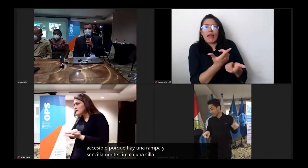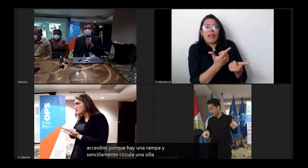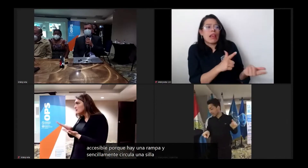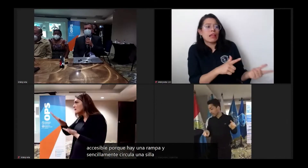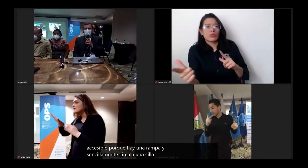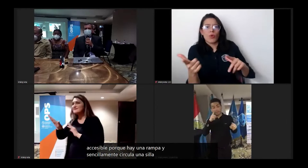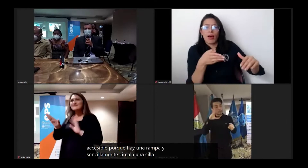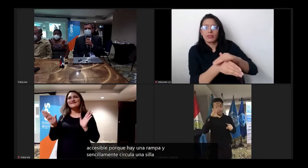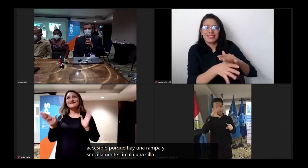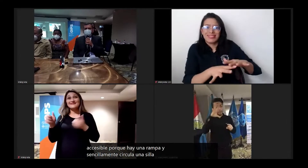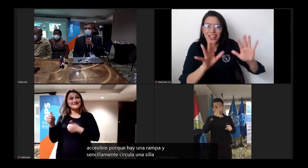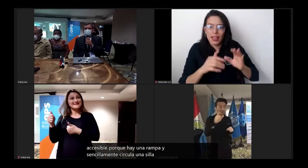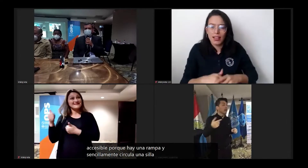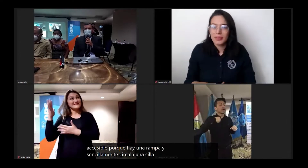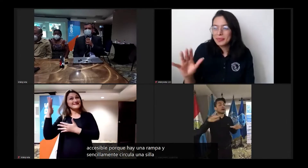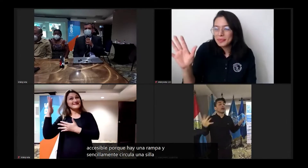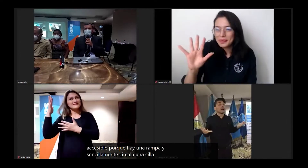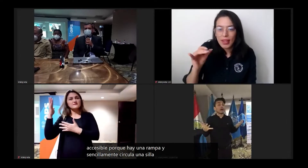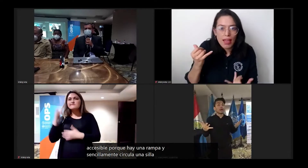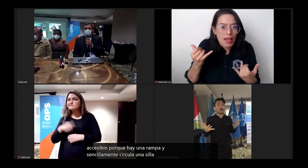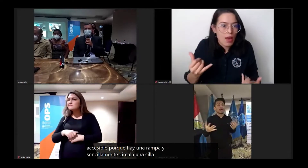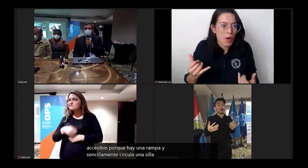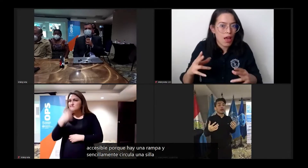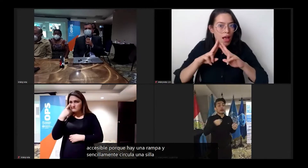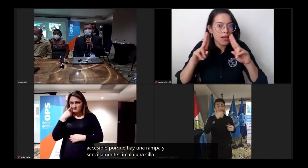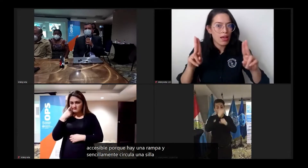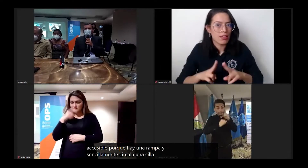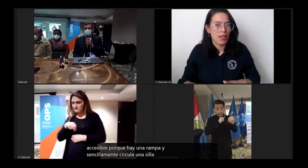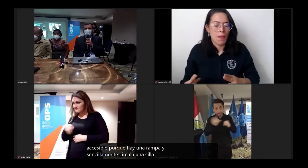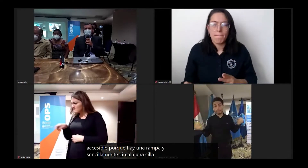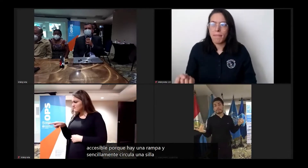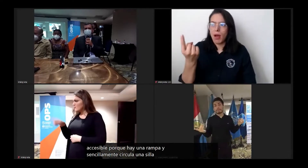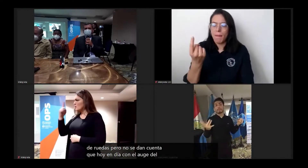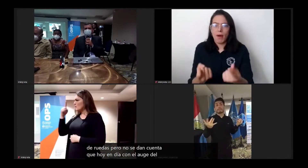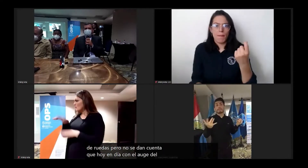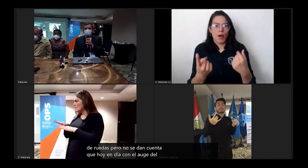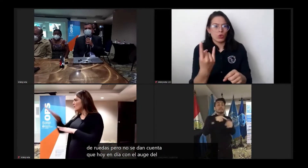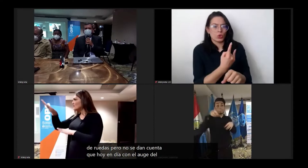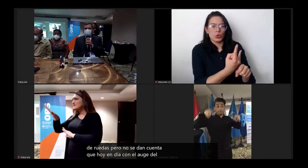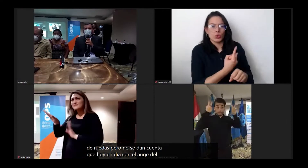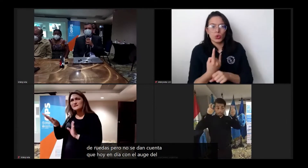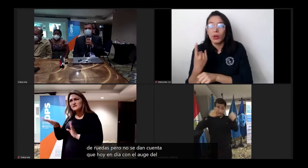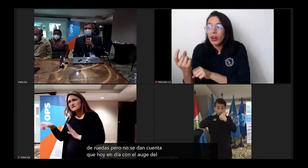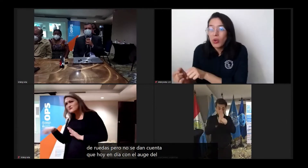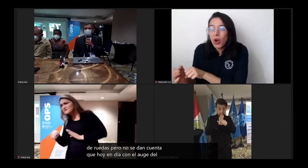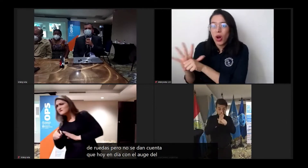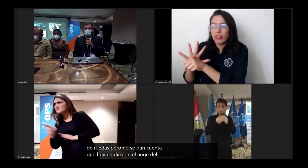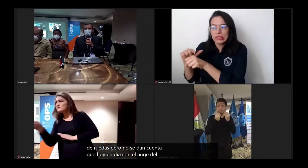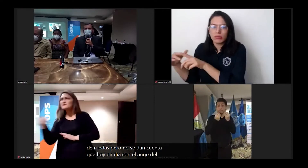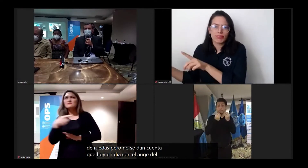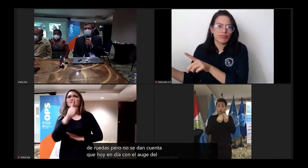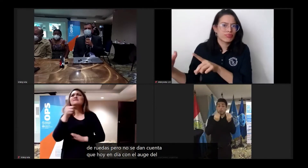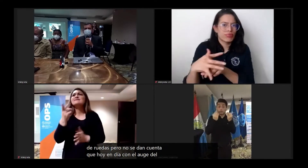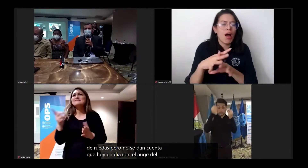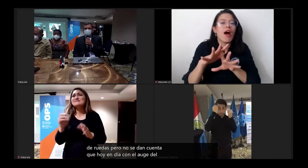que hoy en día, con el auge del internet y con base a la pandemia, mucha información,